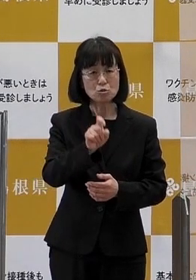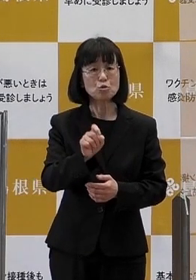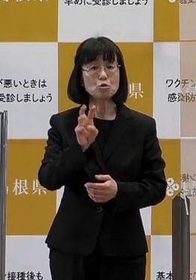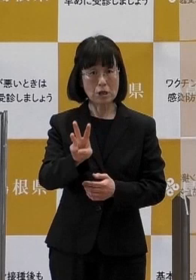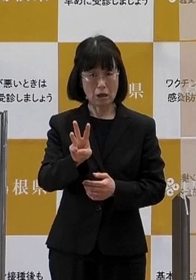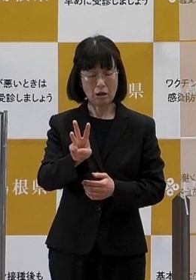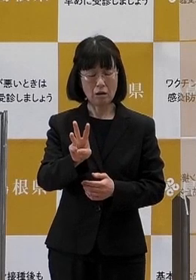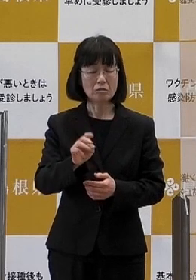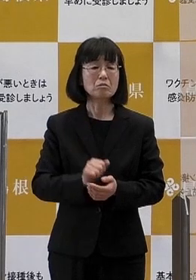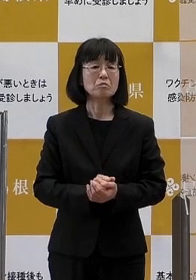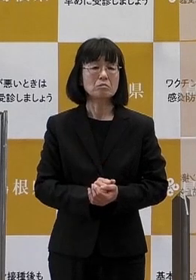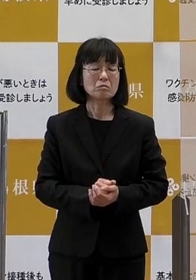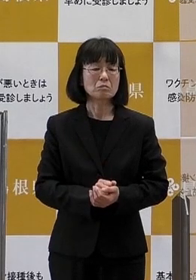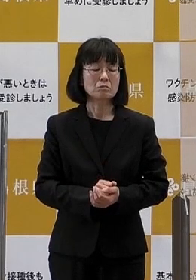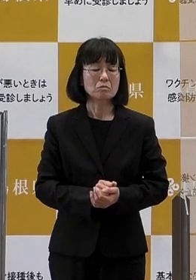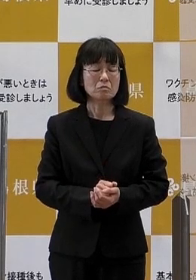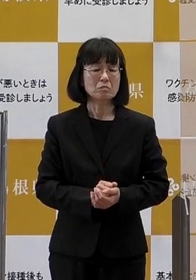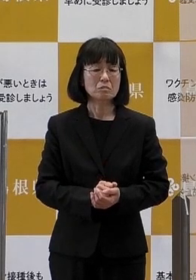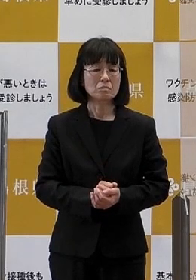ありますので、